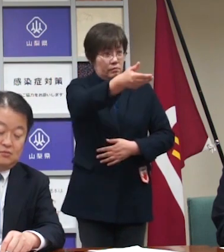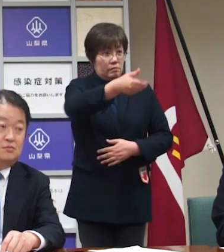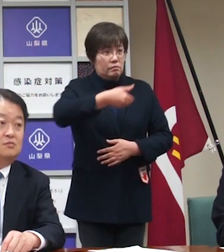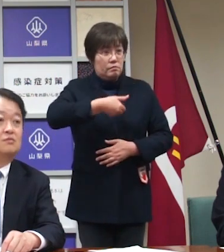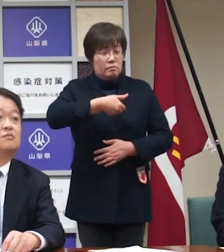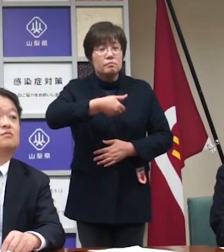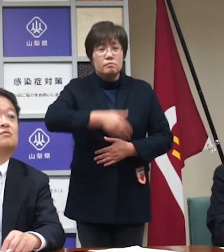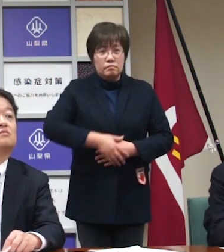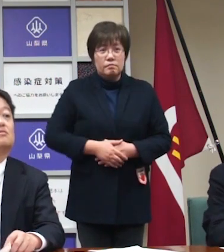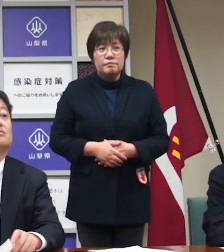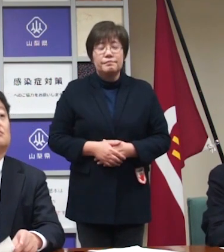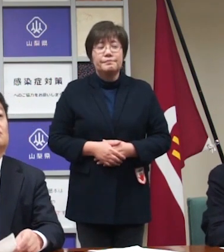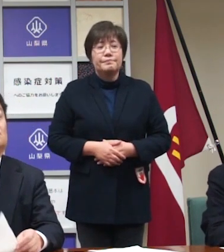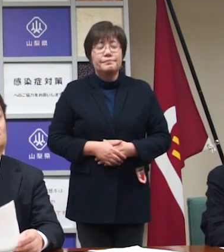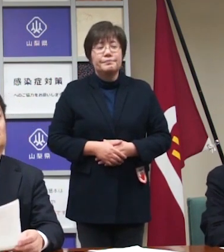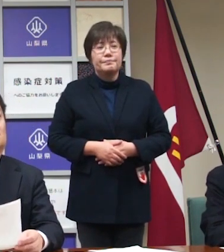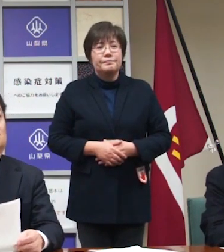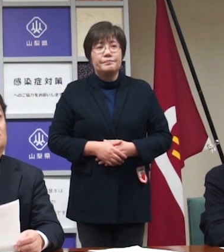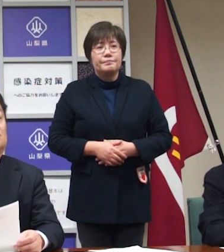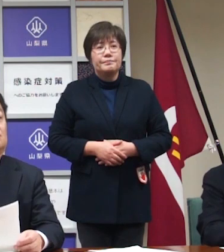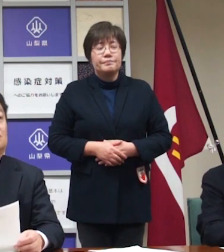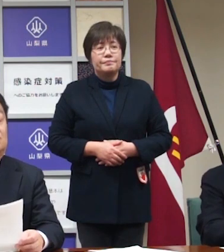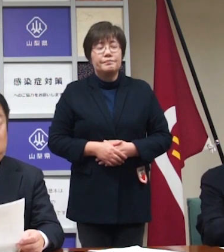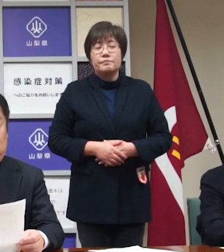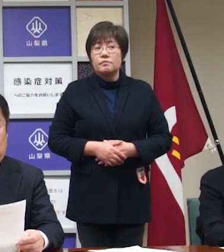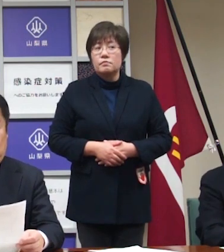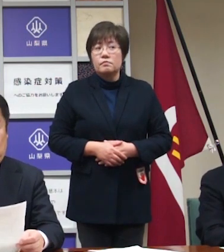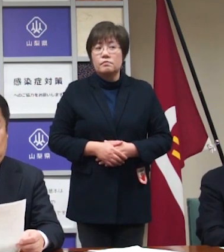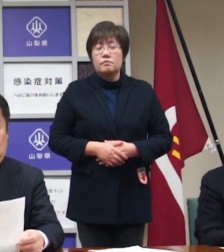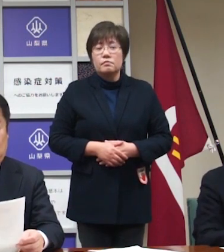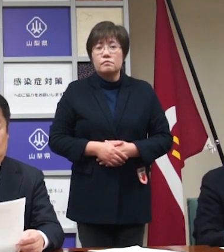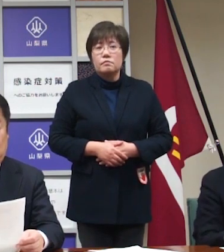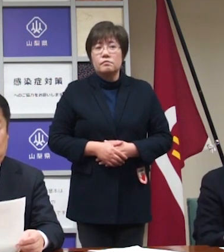はい、日新聞の上です。お願いします。